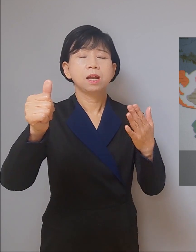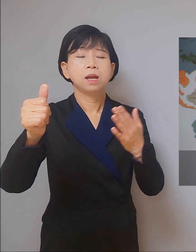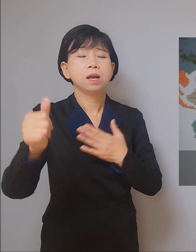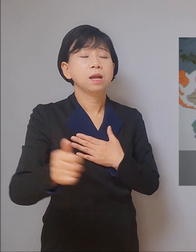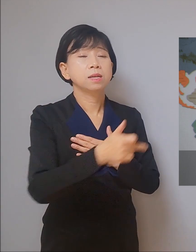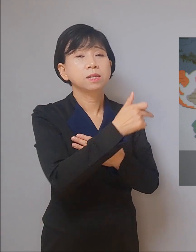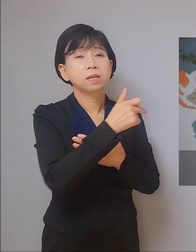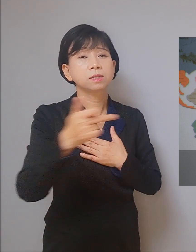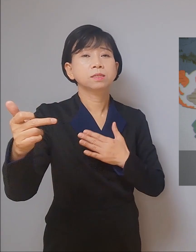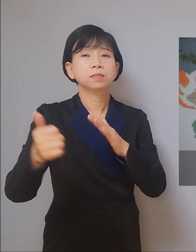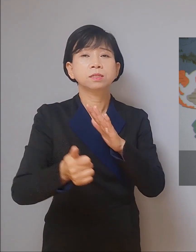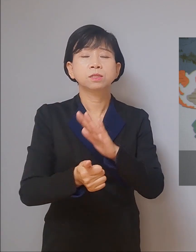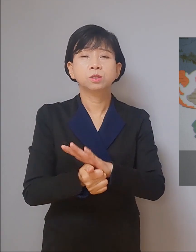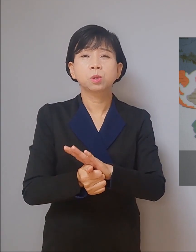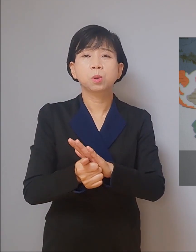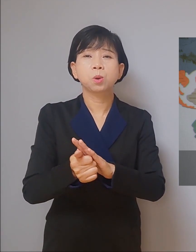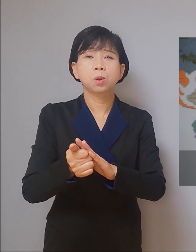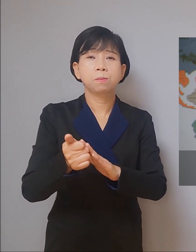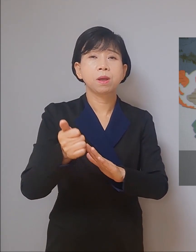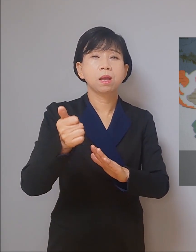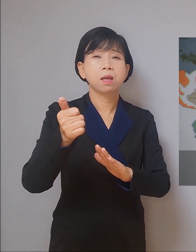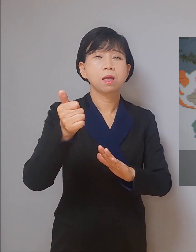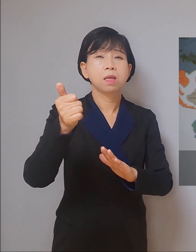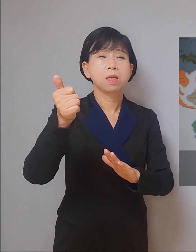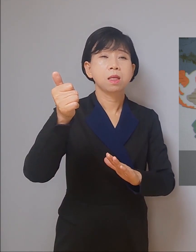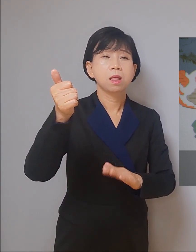주는 나의 큰